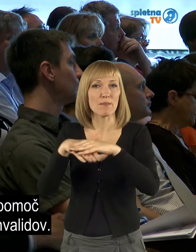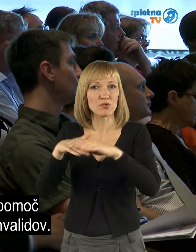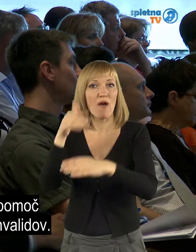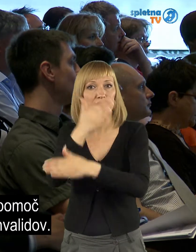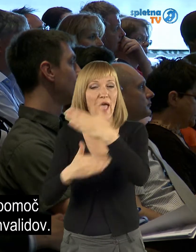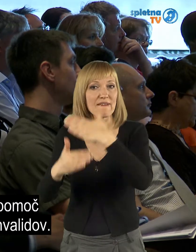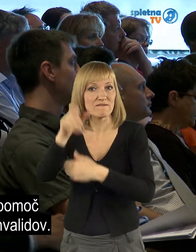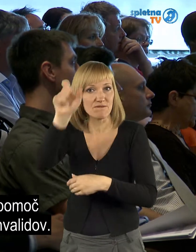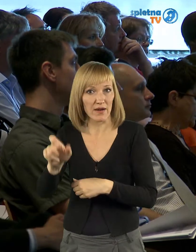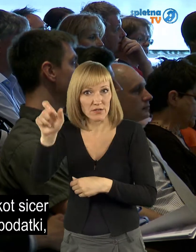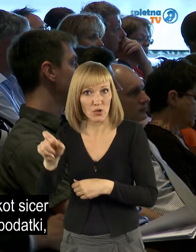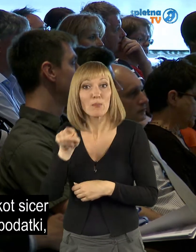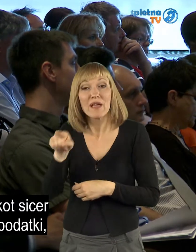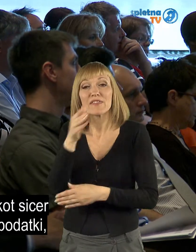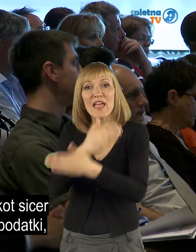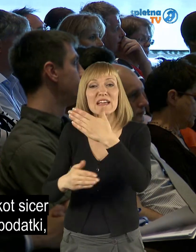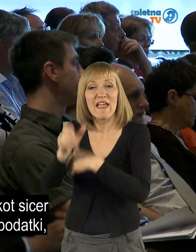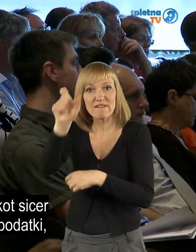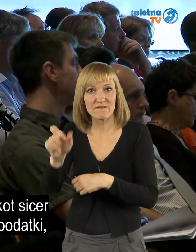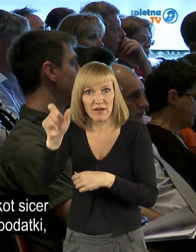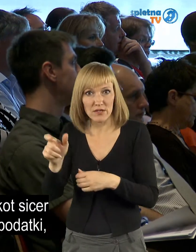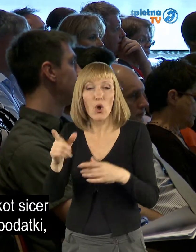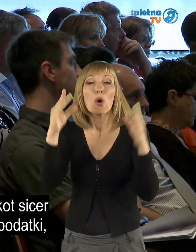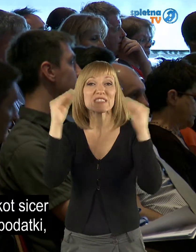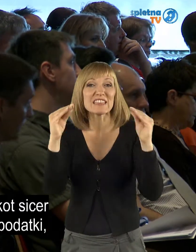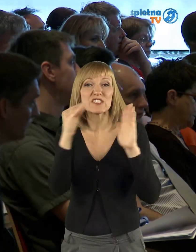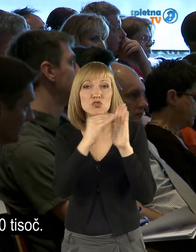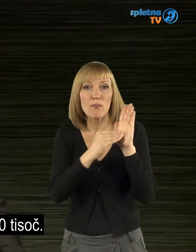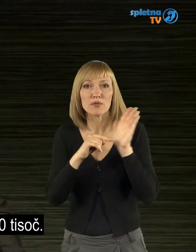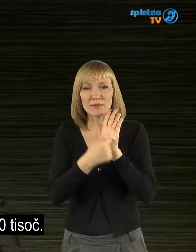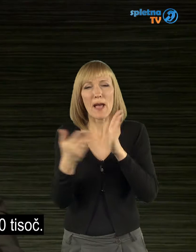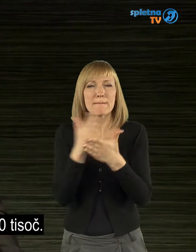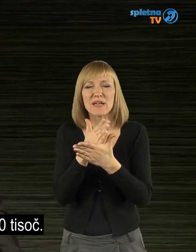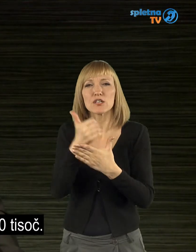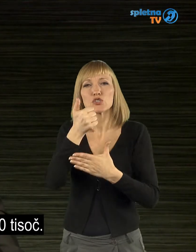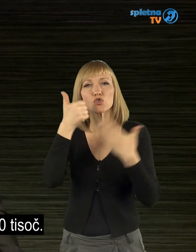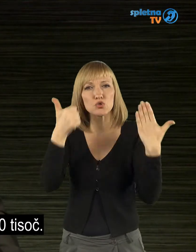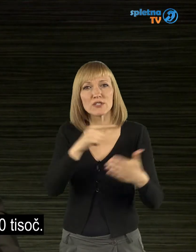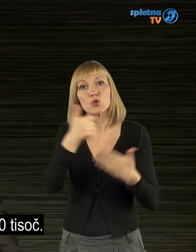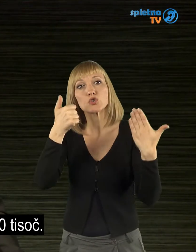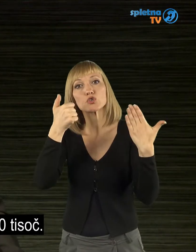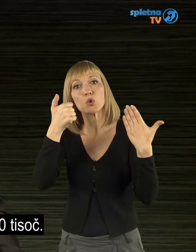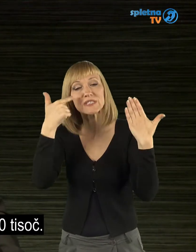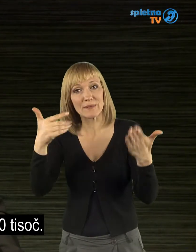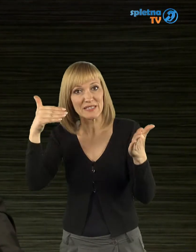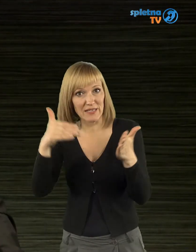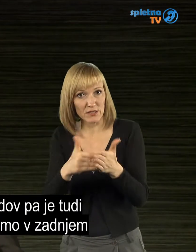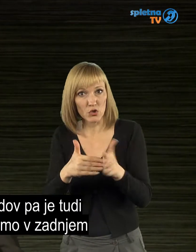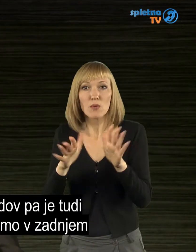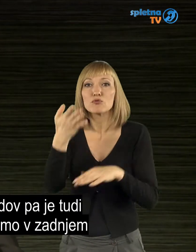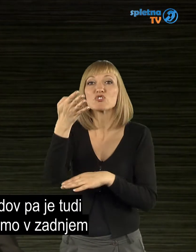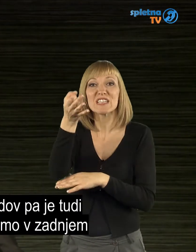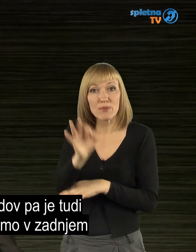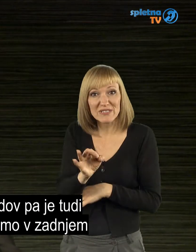zaposlovanje invalidov. Samih invalidov, kot kažejo sicer statistični podatki, je med 160-170 tisoč,